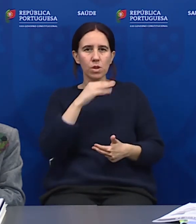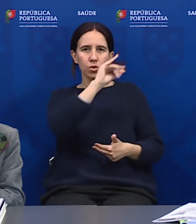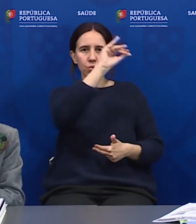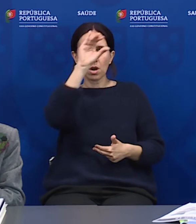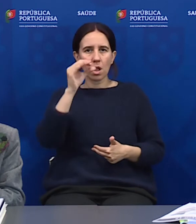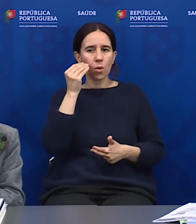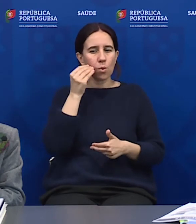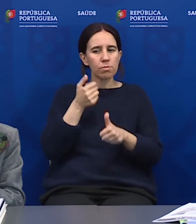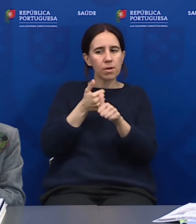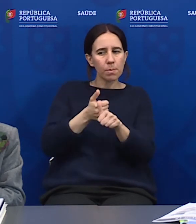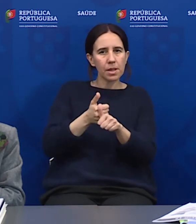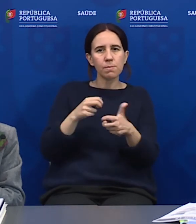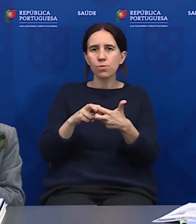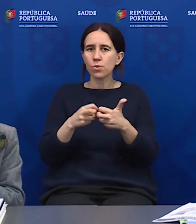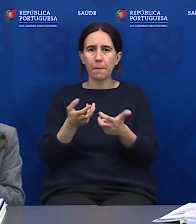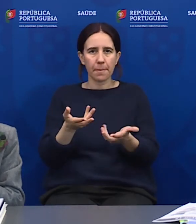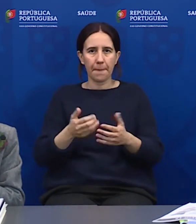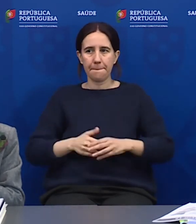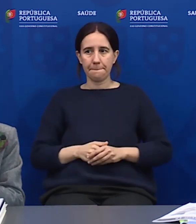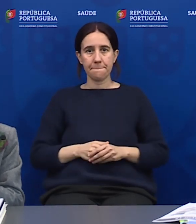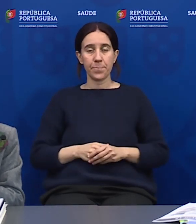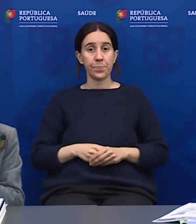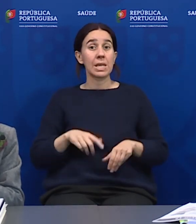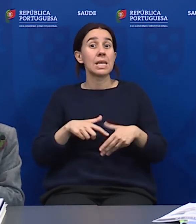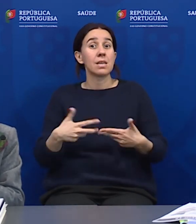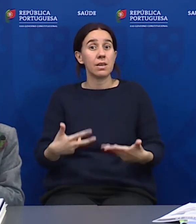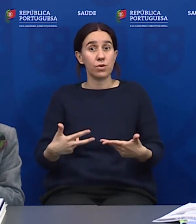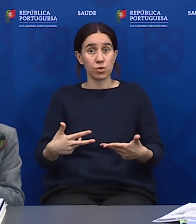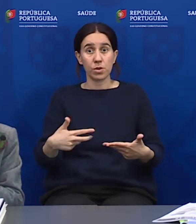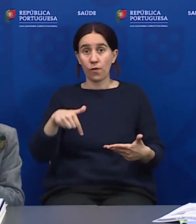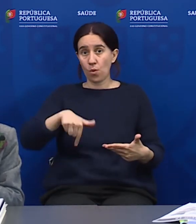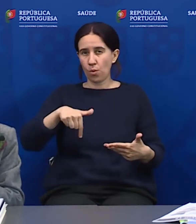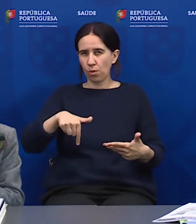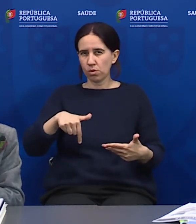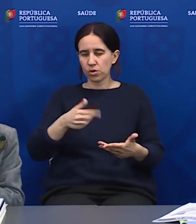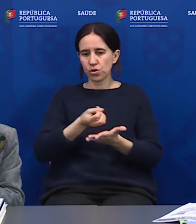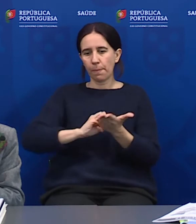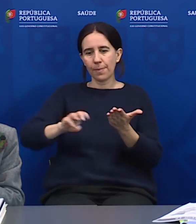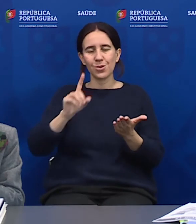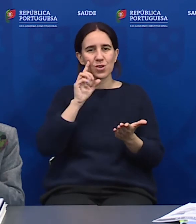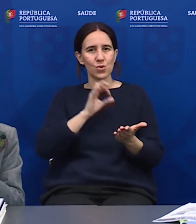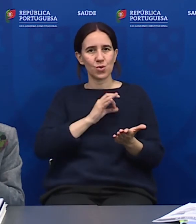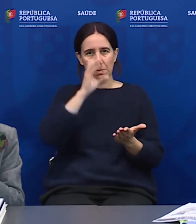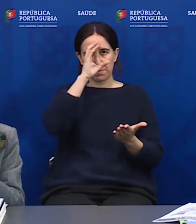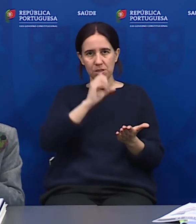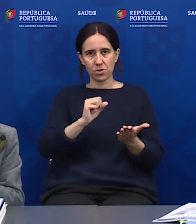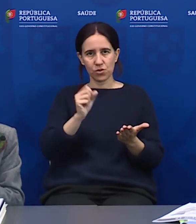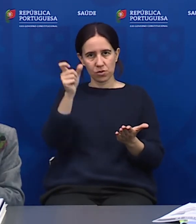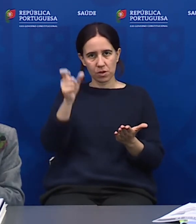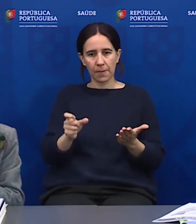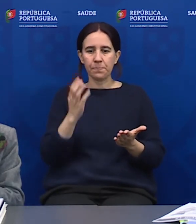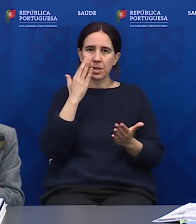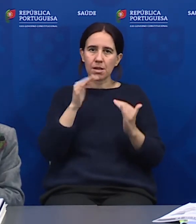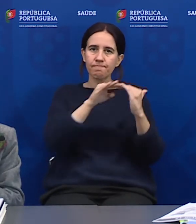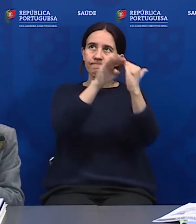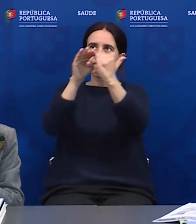estão a acompanhar este problema? Neste momento, e saiu hoje um despacho da Sra. Ministra para tentar alguma